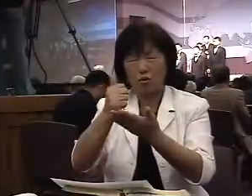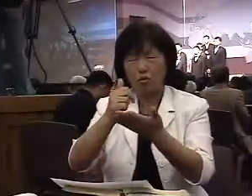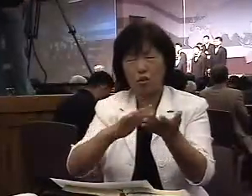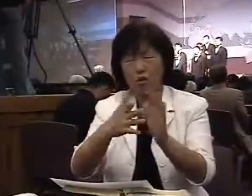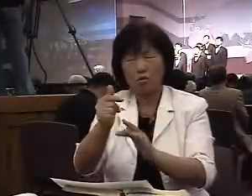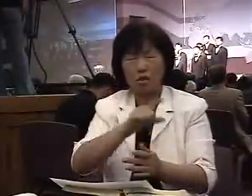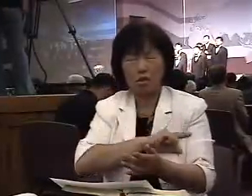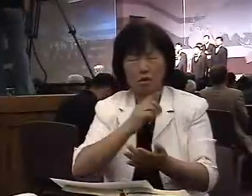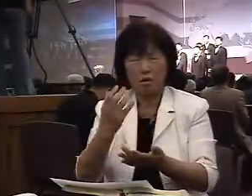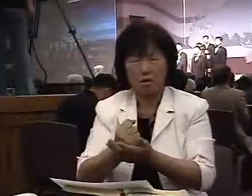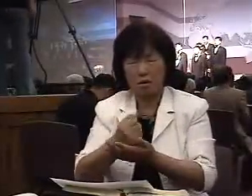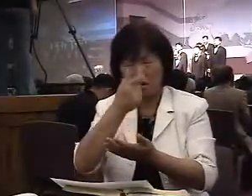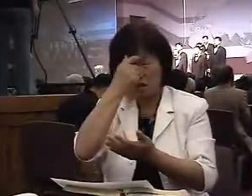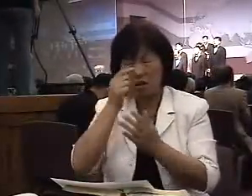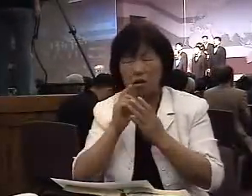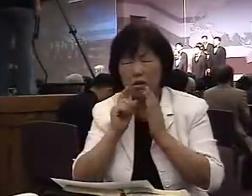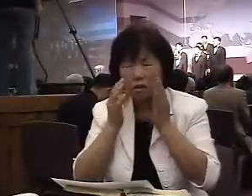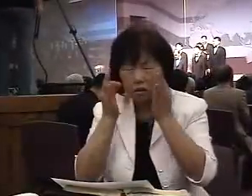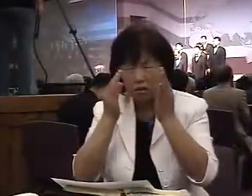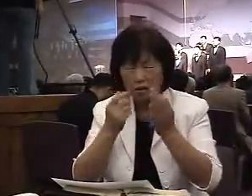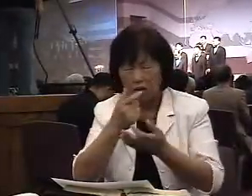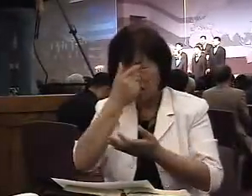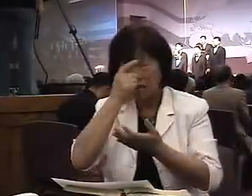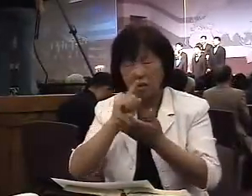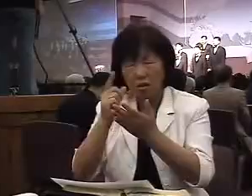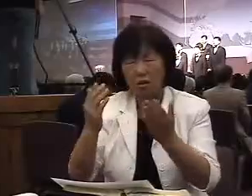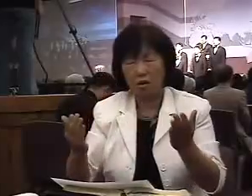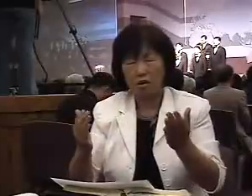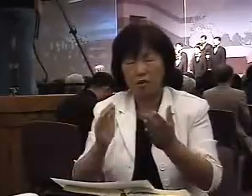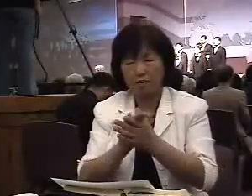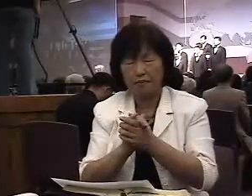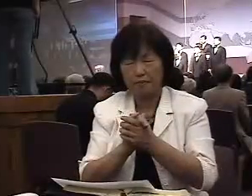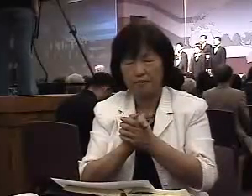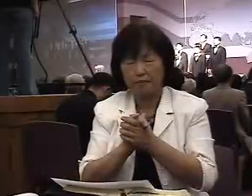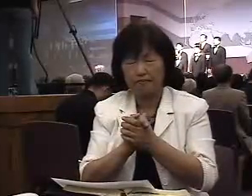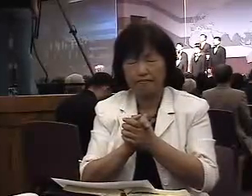이름으로 간절히 기도하옵나이다. 아멘.